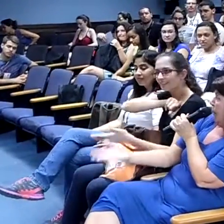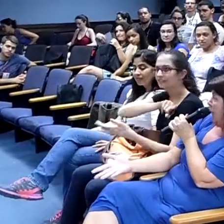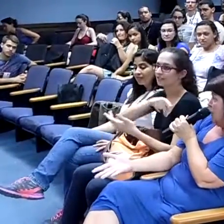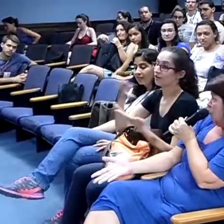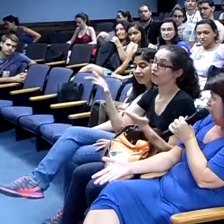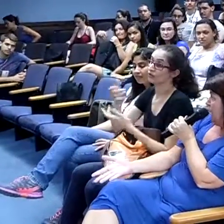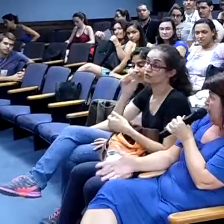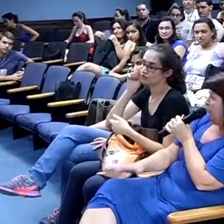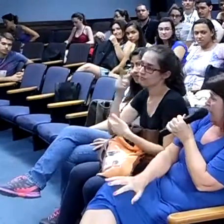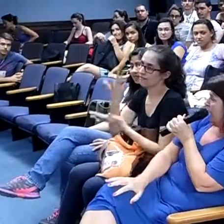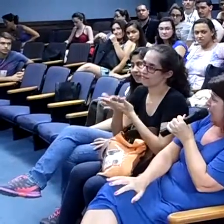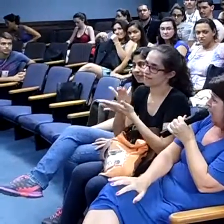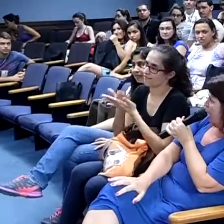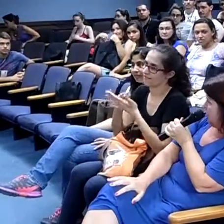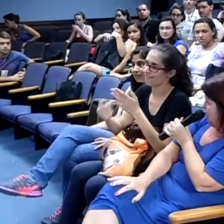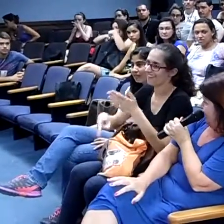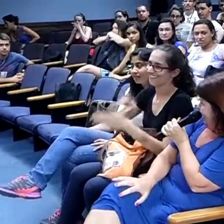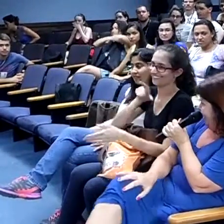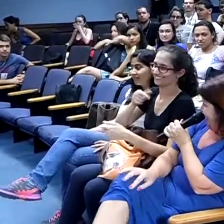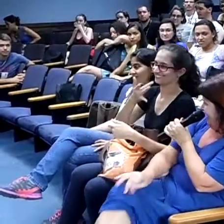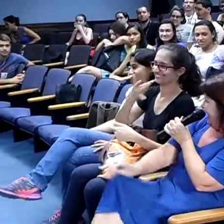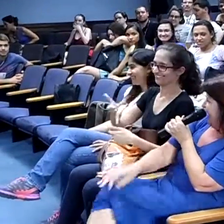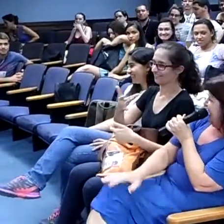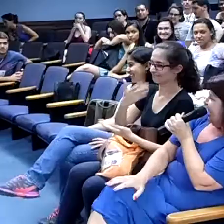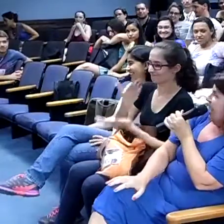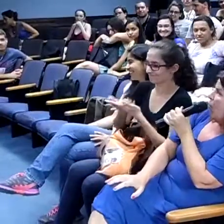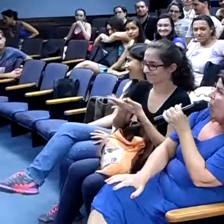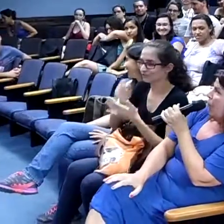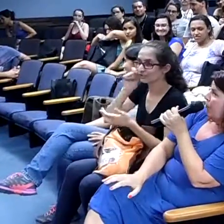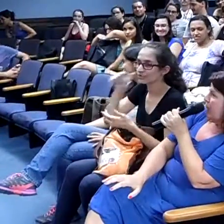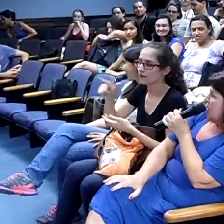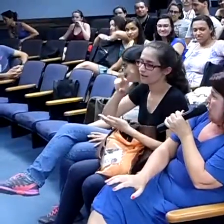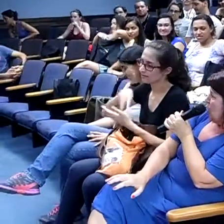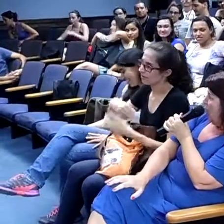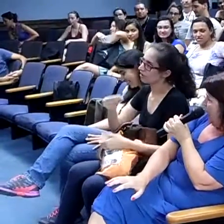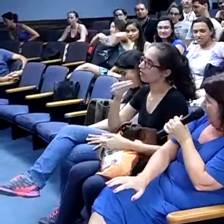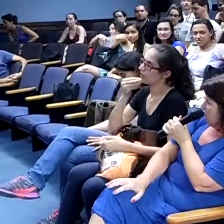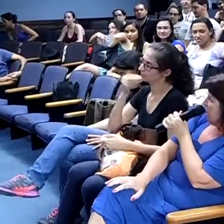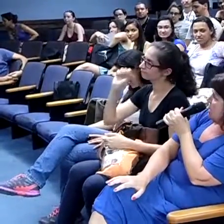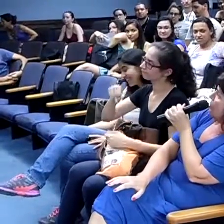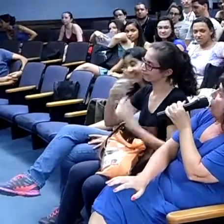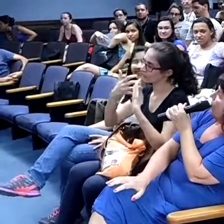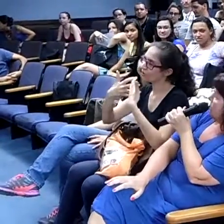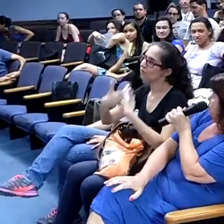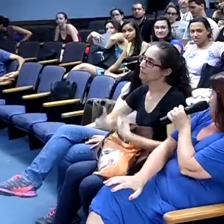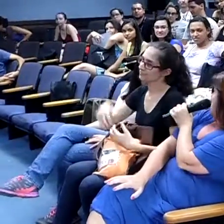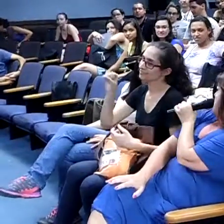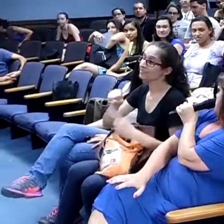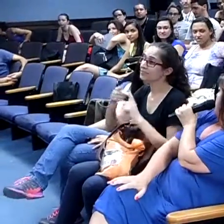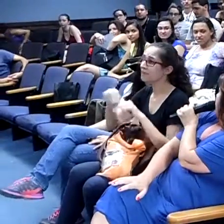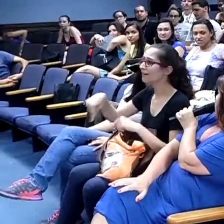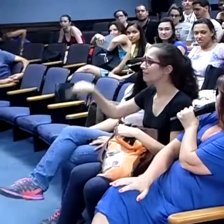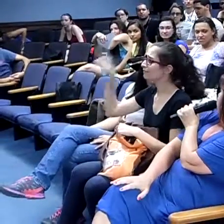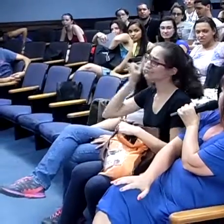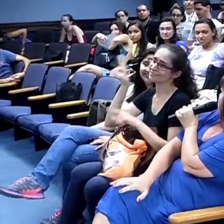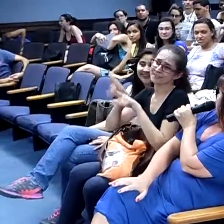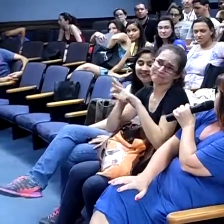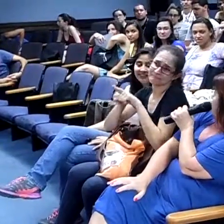manhã estudei para vir para cá à tarde. É óbvio que é bastante complexo, mas é complexo para vocês também. Não